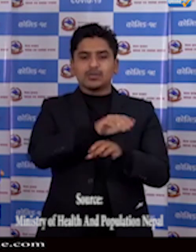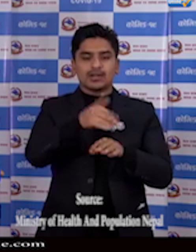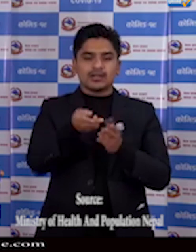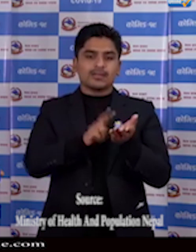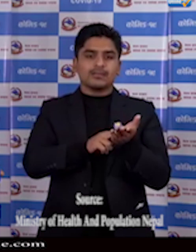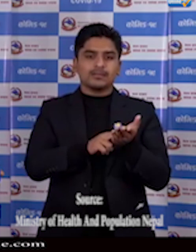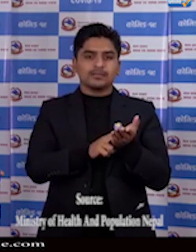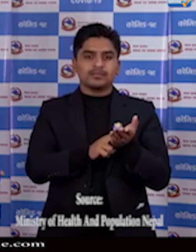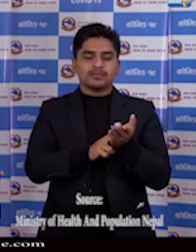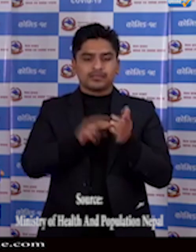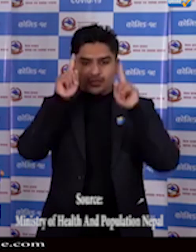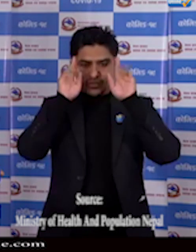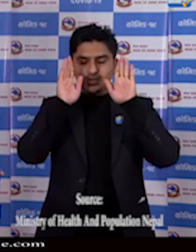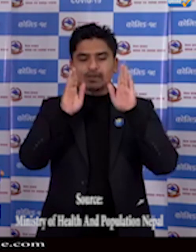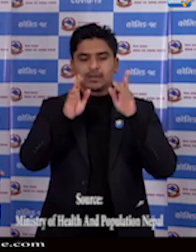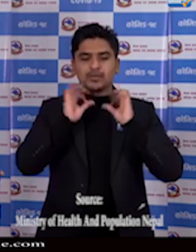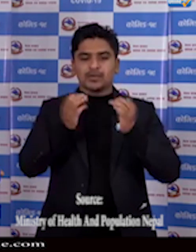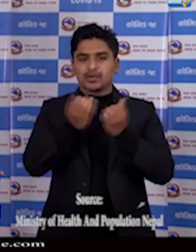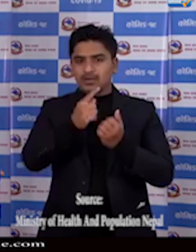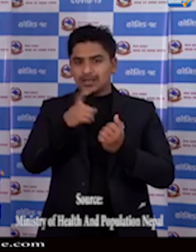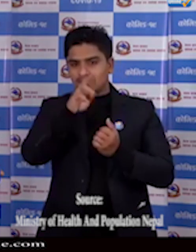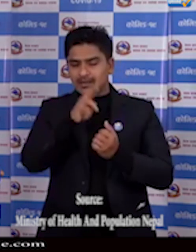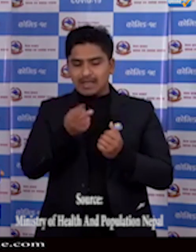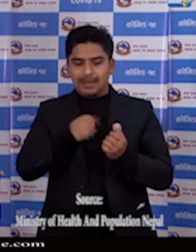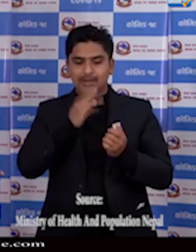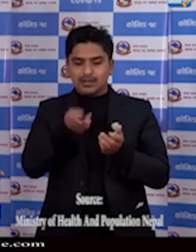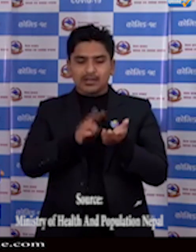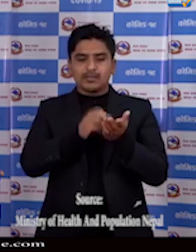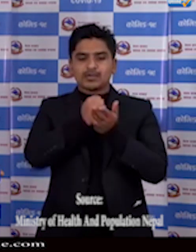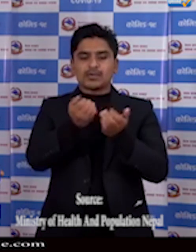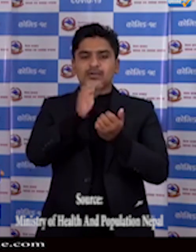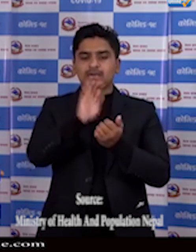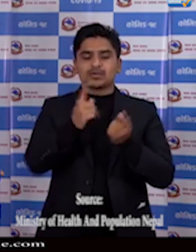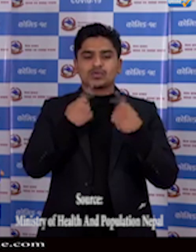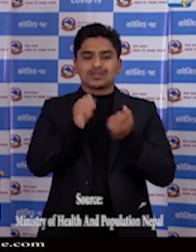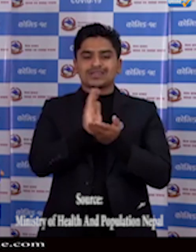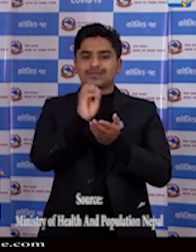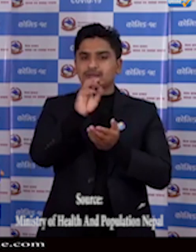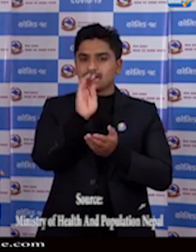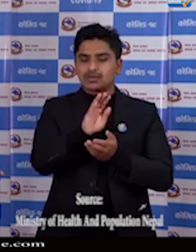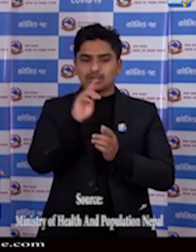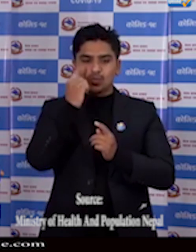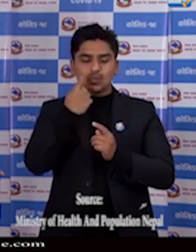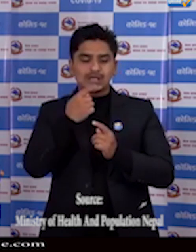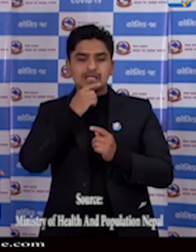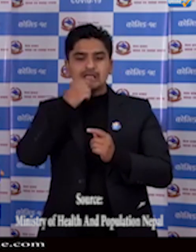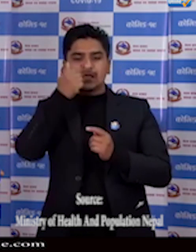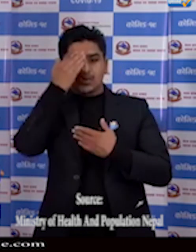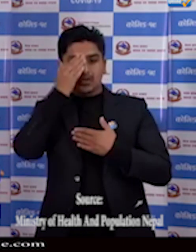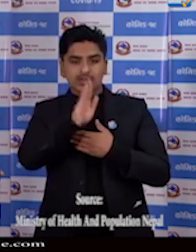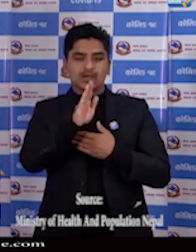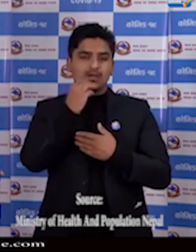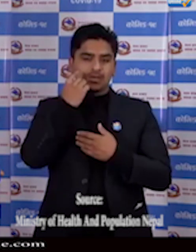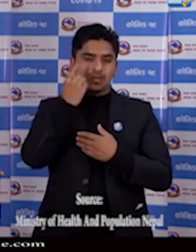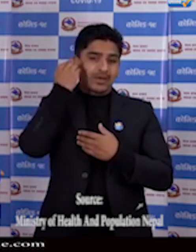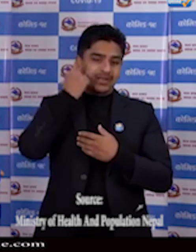थप सजगता अप्नाउनको लागि र हामीले थप सहयोग गर्न सक्छौँ, स्वास्थ्य सेवा दिन सक्छौँ। कोही दीर्घरोगी हुनुहुन्छ होला, कोहीमा